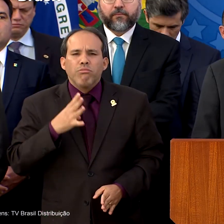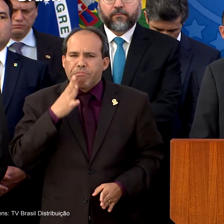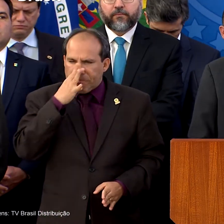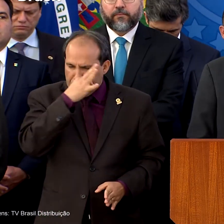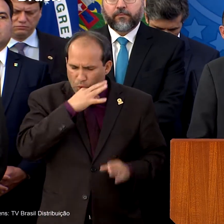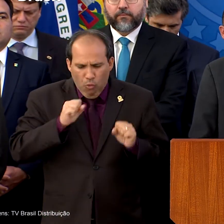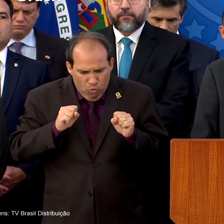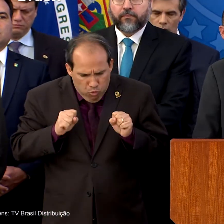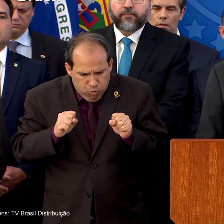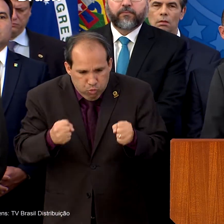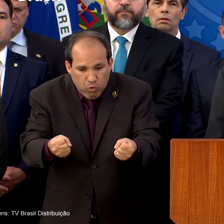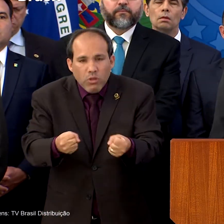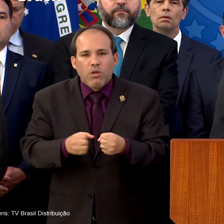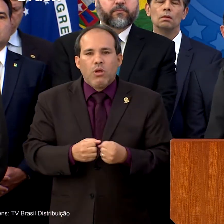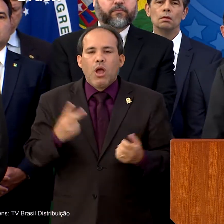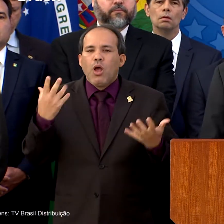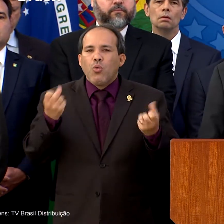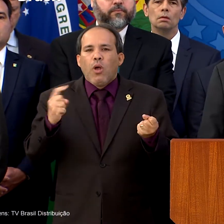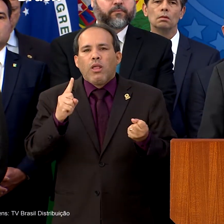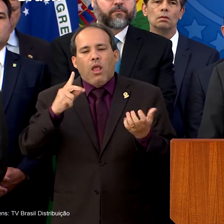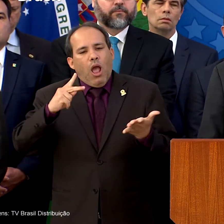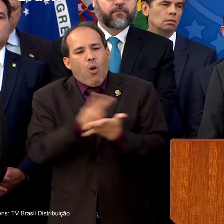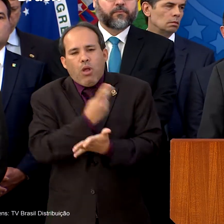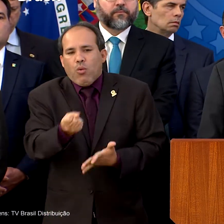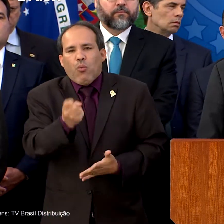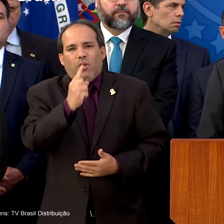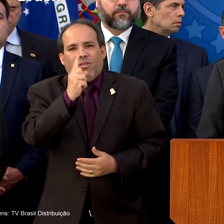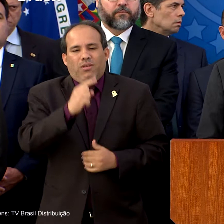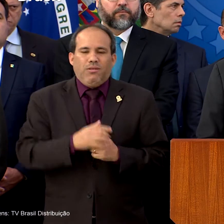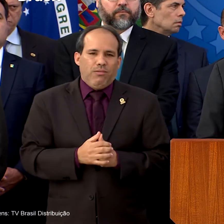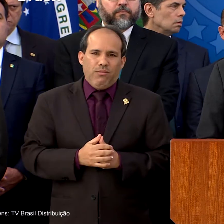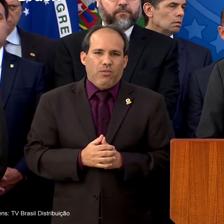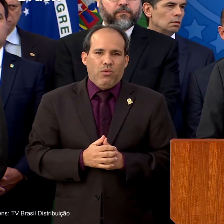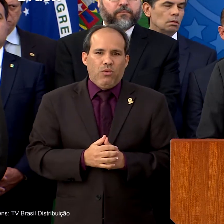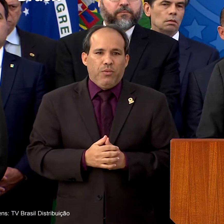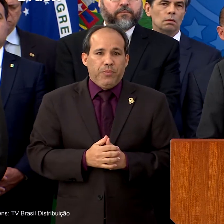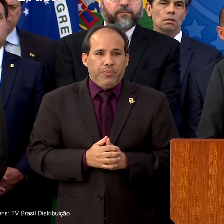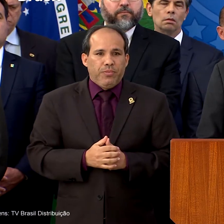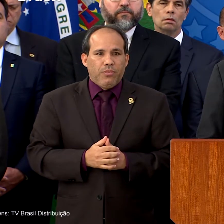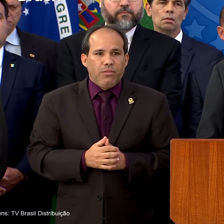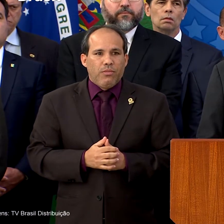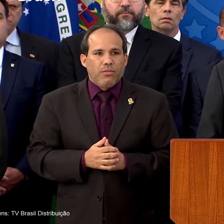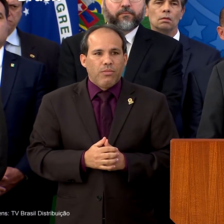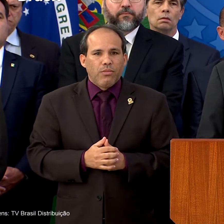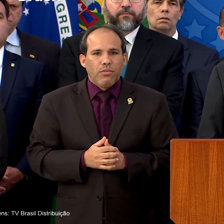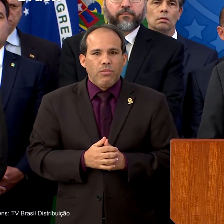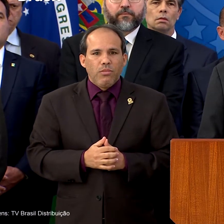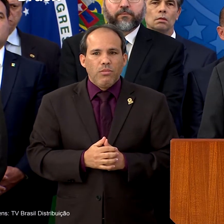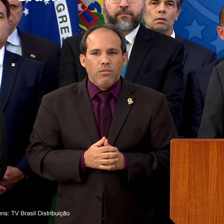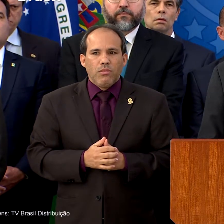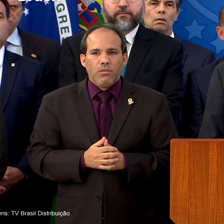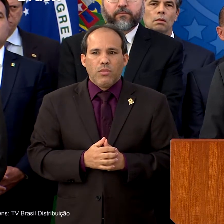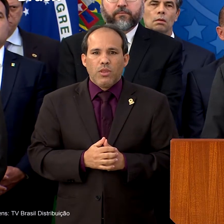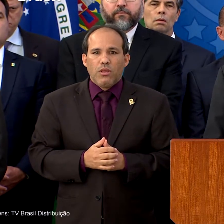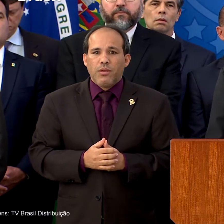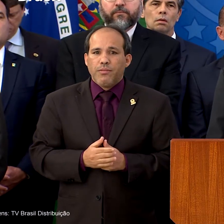beijou e esforços para que isso não aconteça a diesel pesado